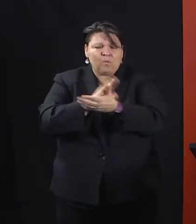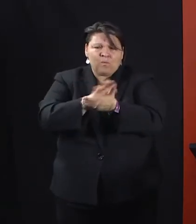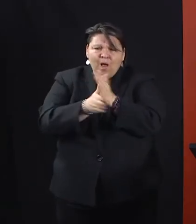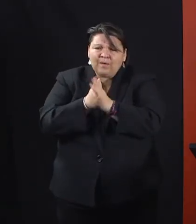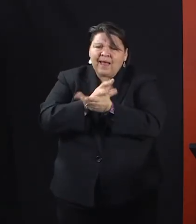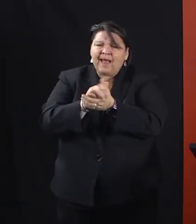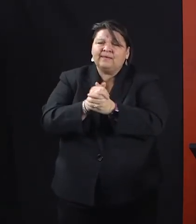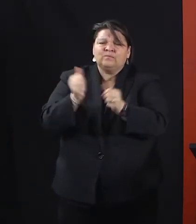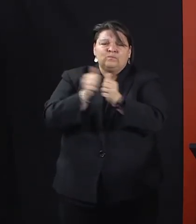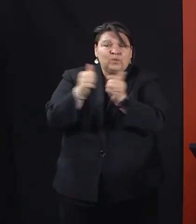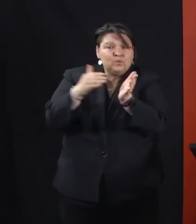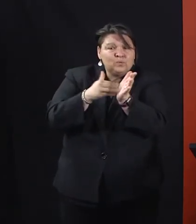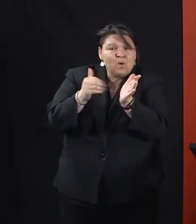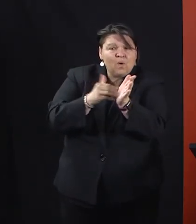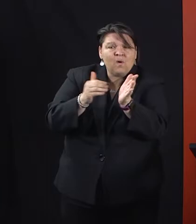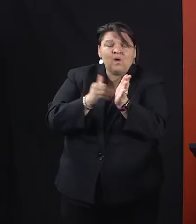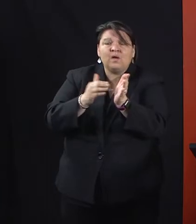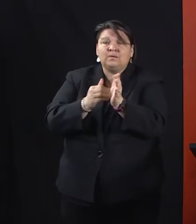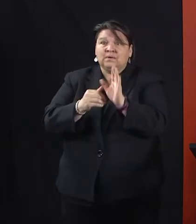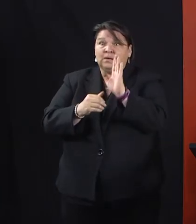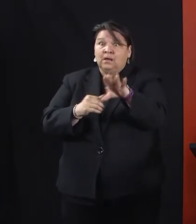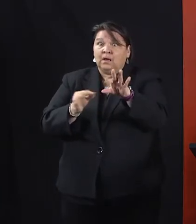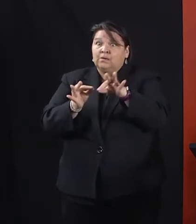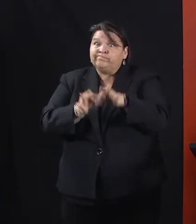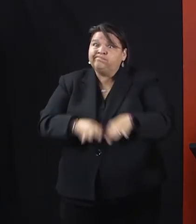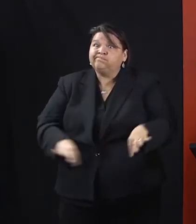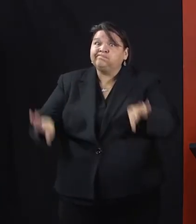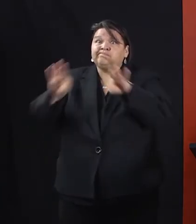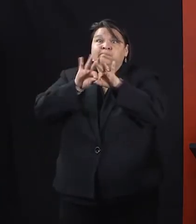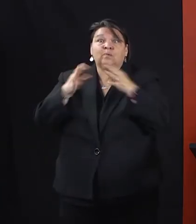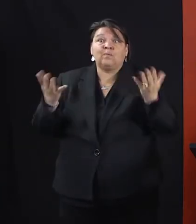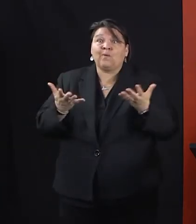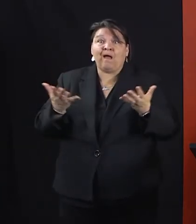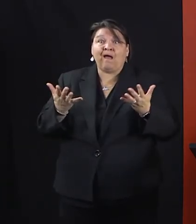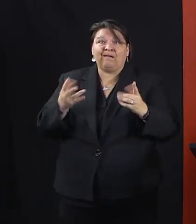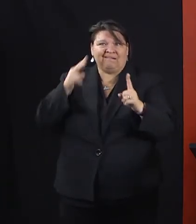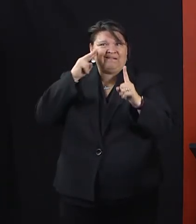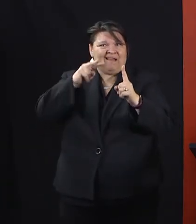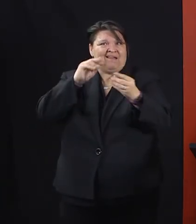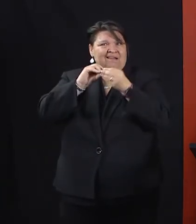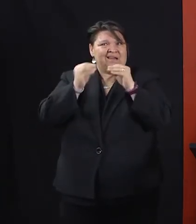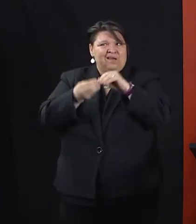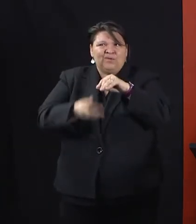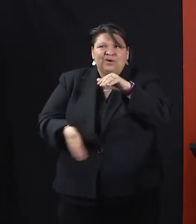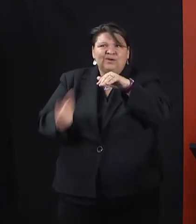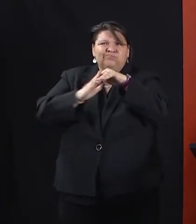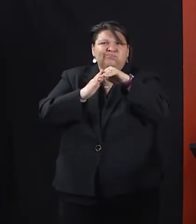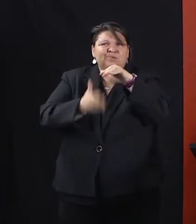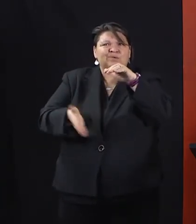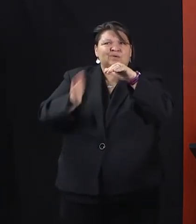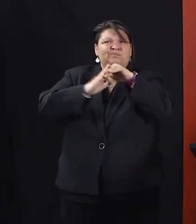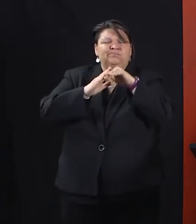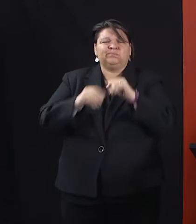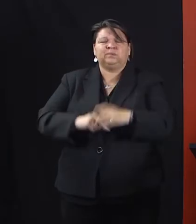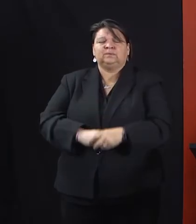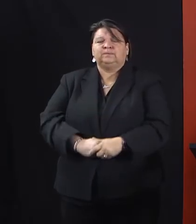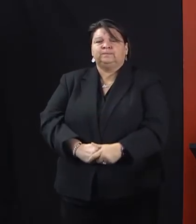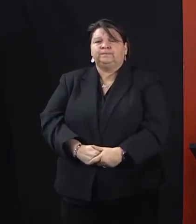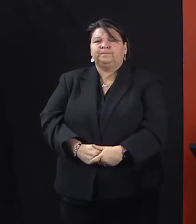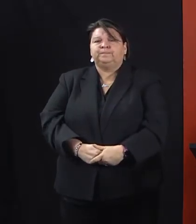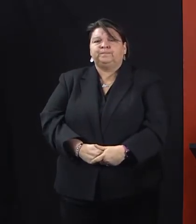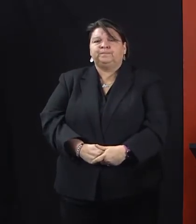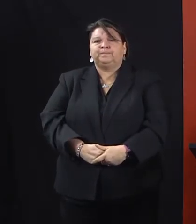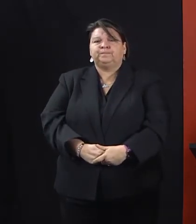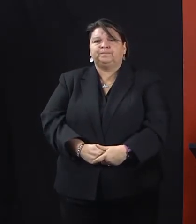every day. Es por eso que esta tragedia que tenemos el día de hoy no es una causa perdida para todas las